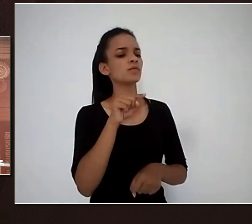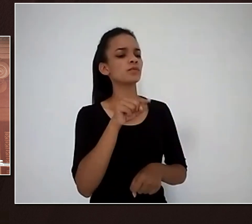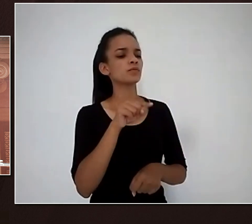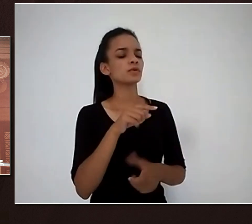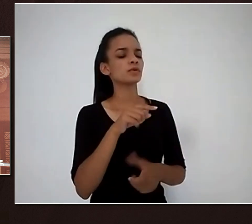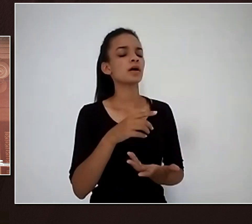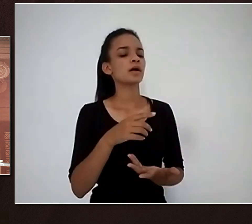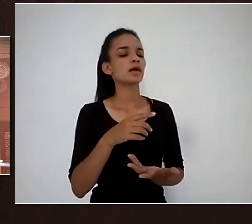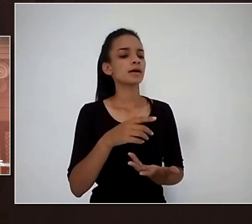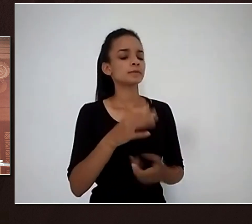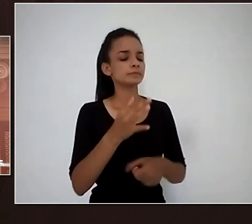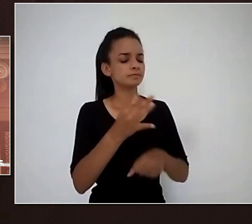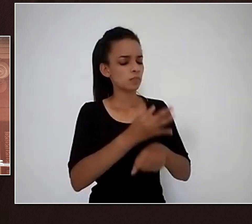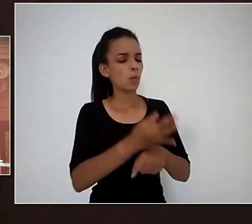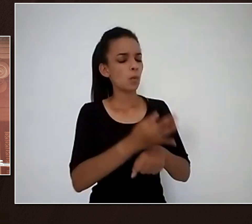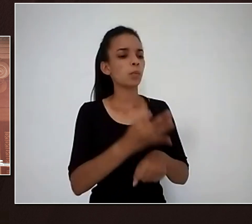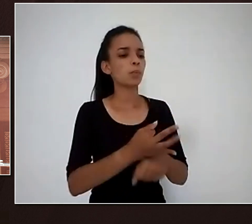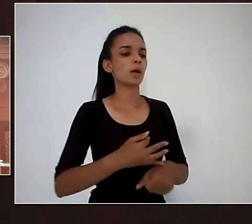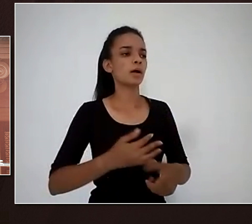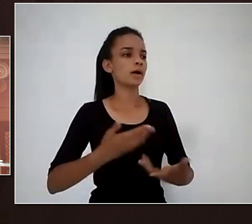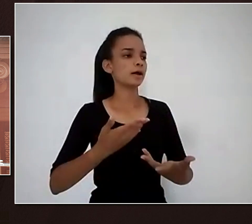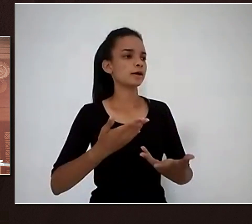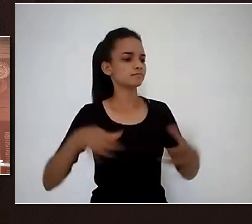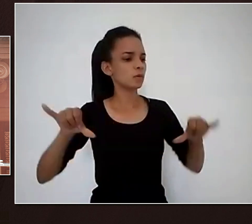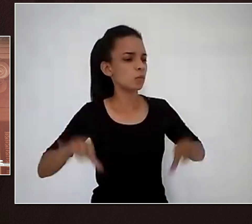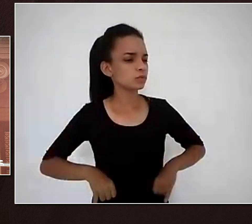meu nome e não te deixaste